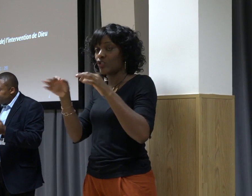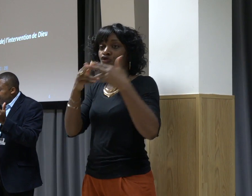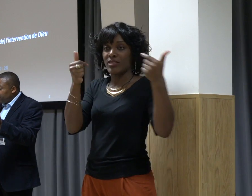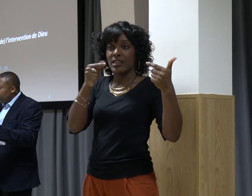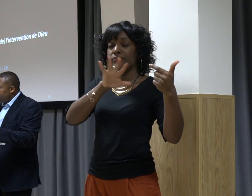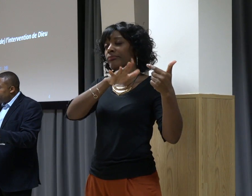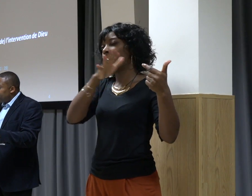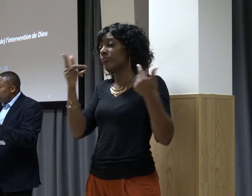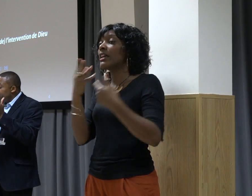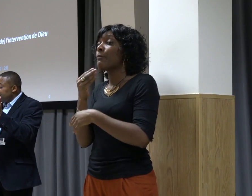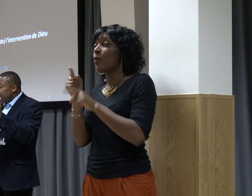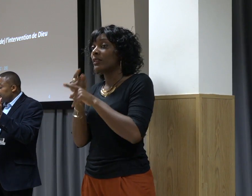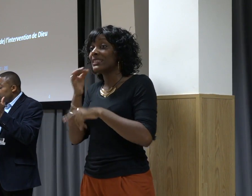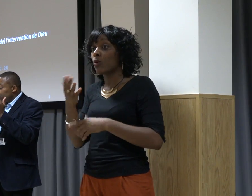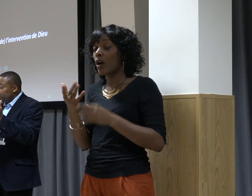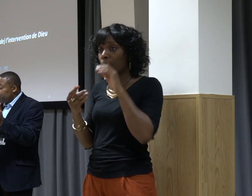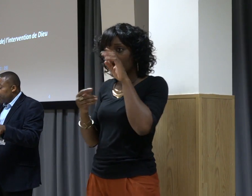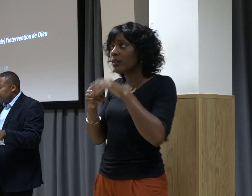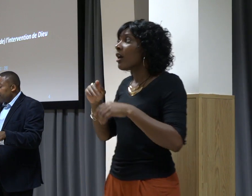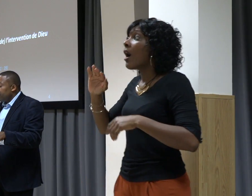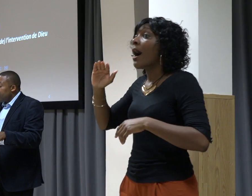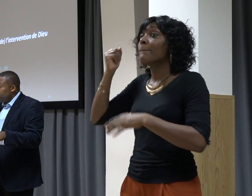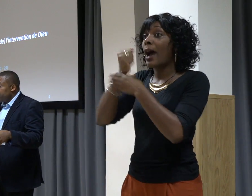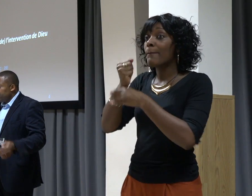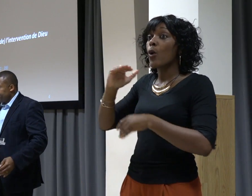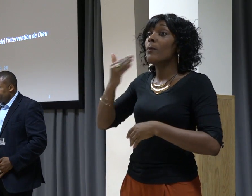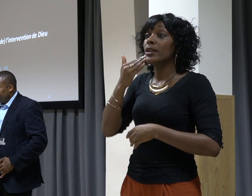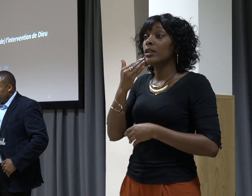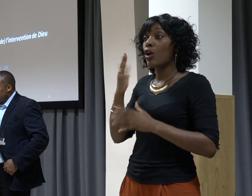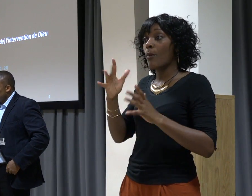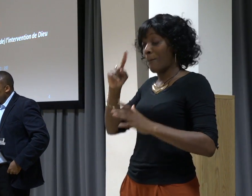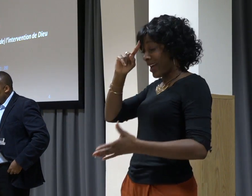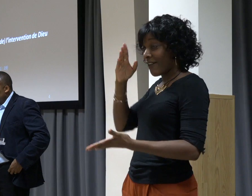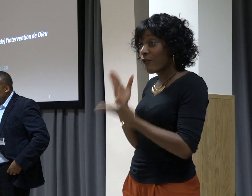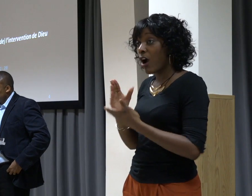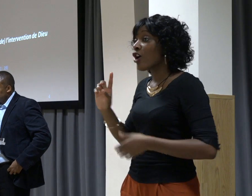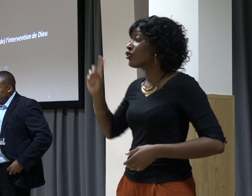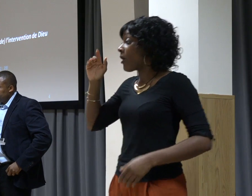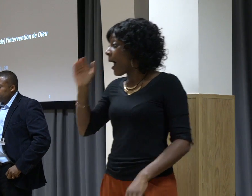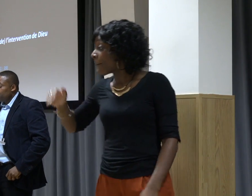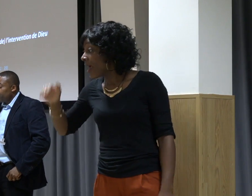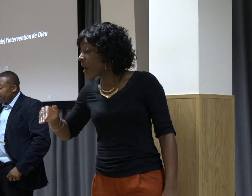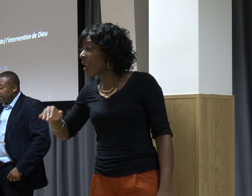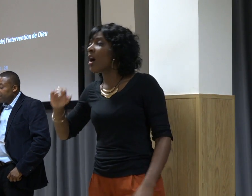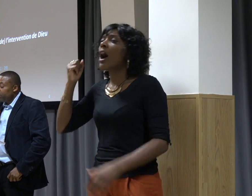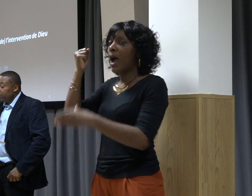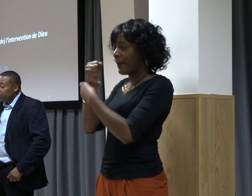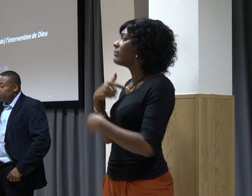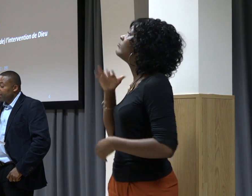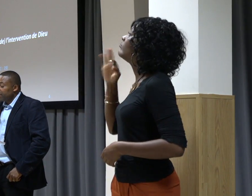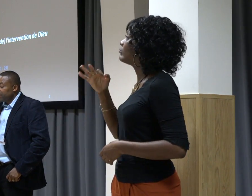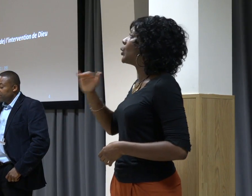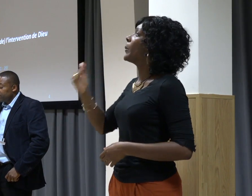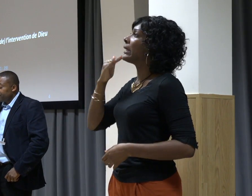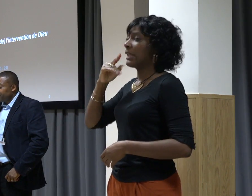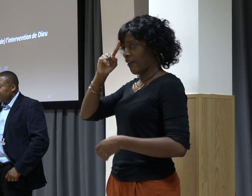dit, c'est par la foi qu'Abraham a obéi lorsque Dieu l'a appelé et qu'il est parti pour le pays qu'il devait recevoir